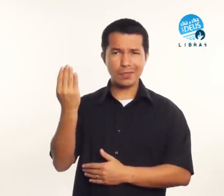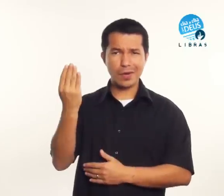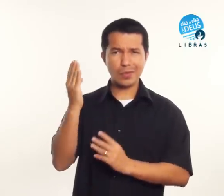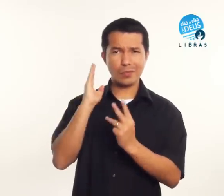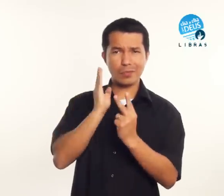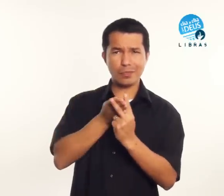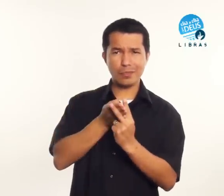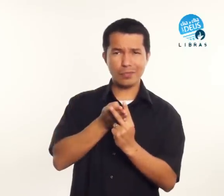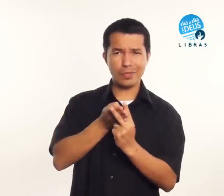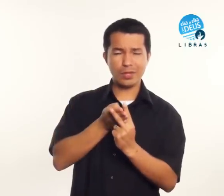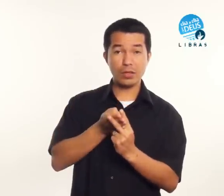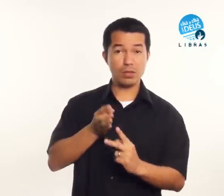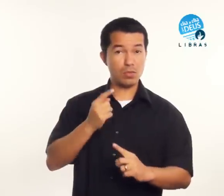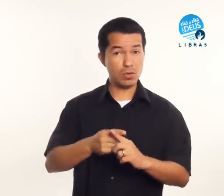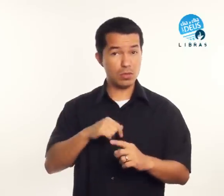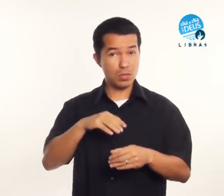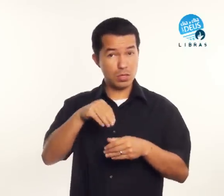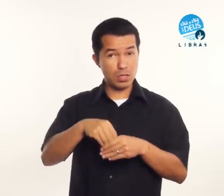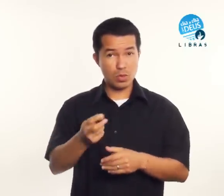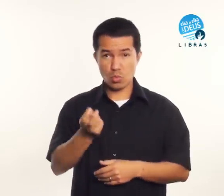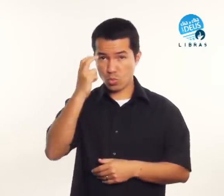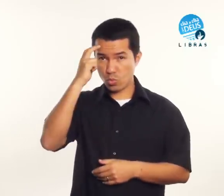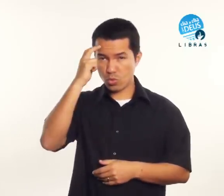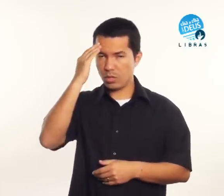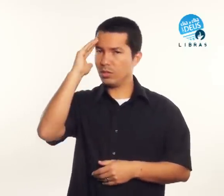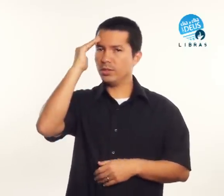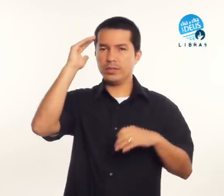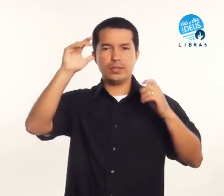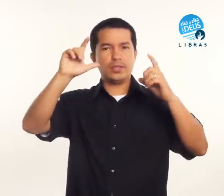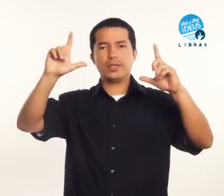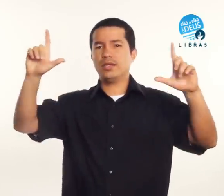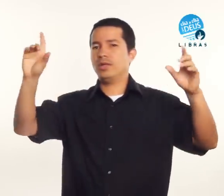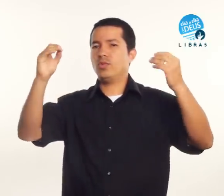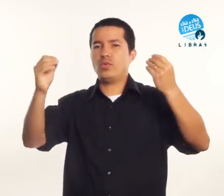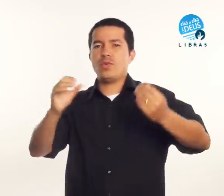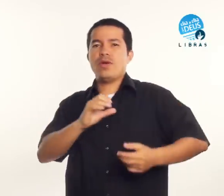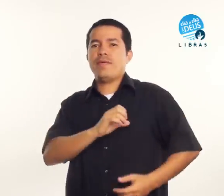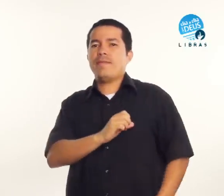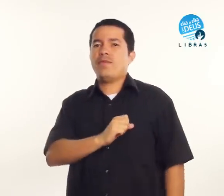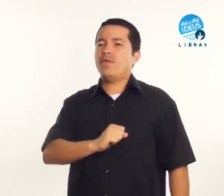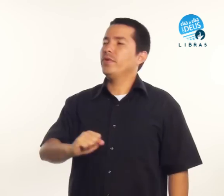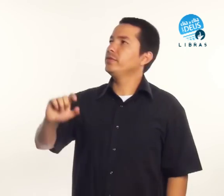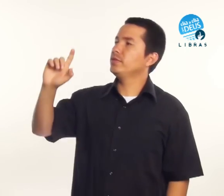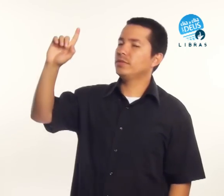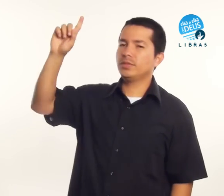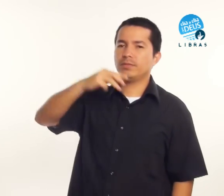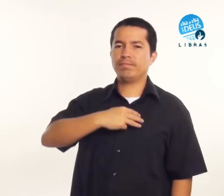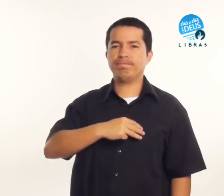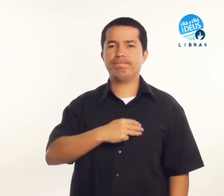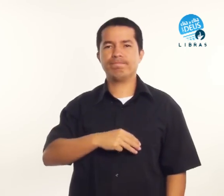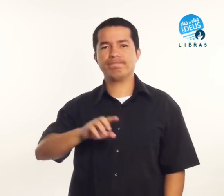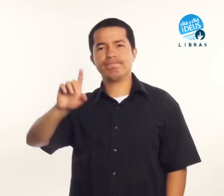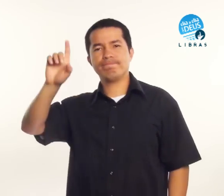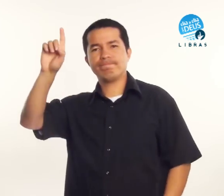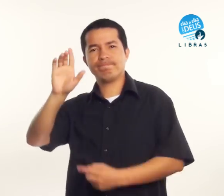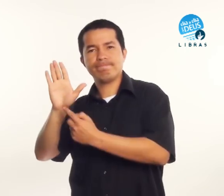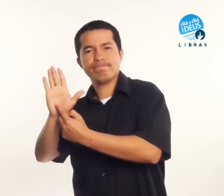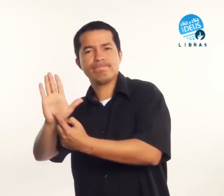Deus, a misericórdia de Deus. Isso foi uma grande batalha para aqueles missionários durante anos, para saber como